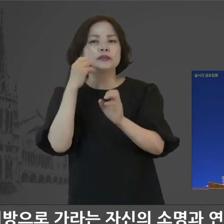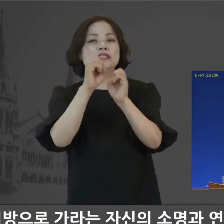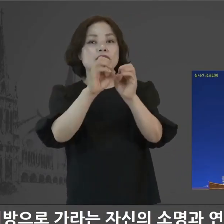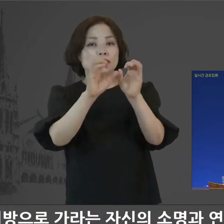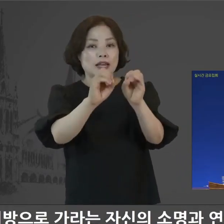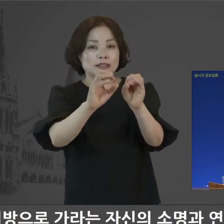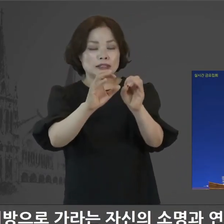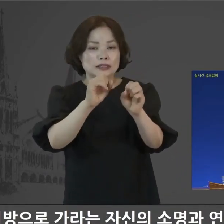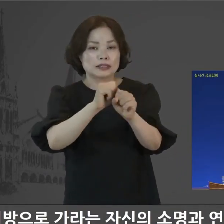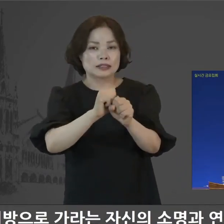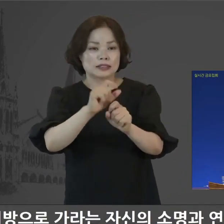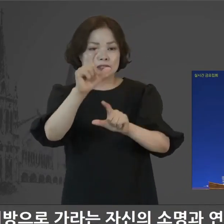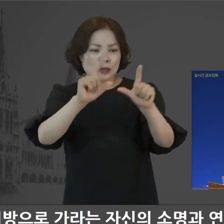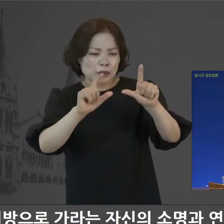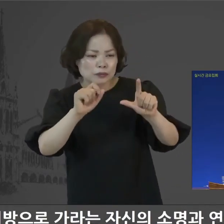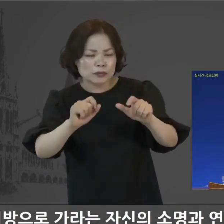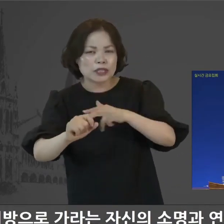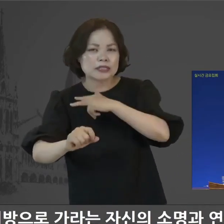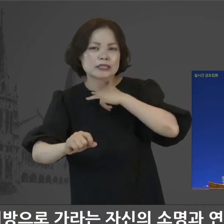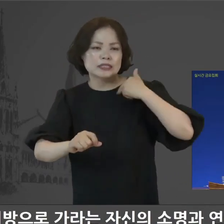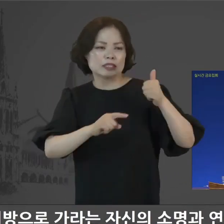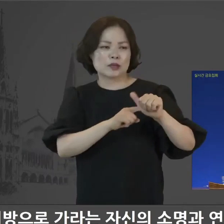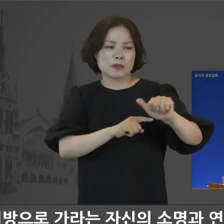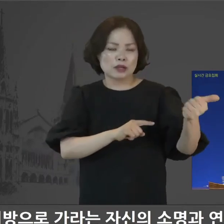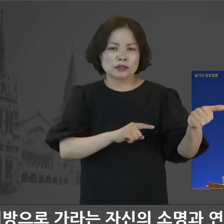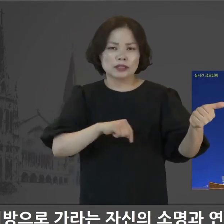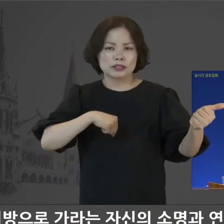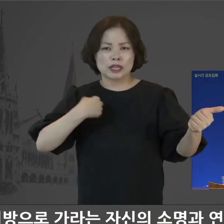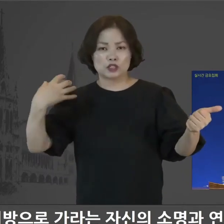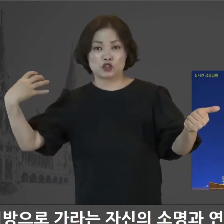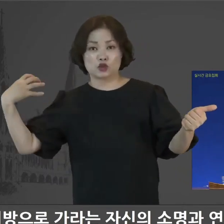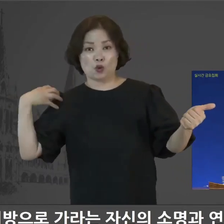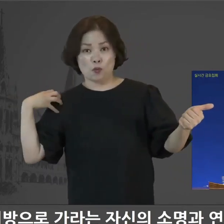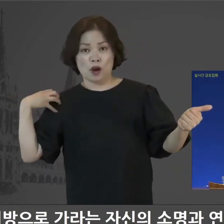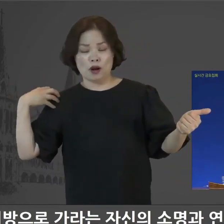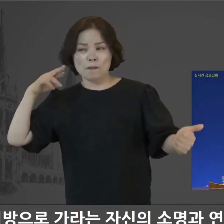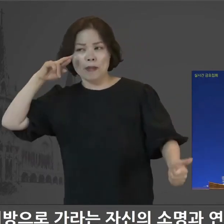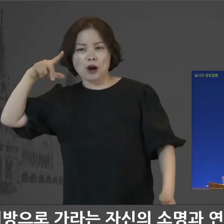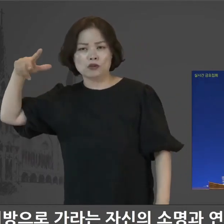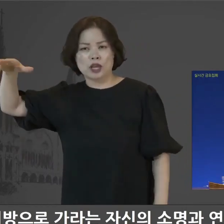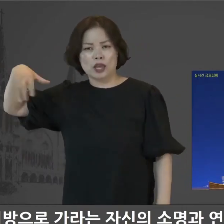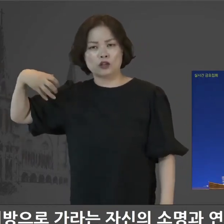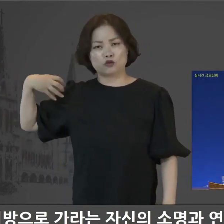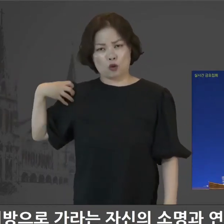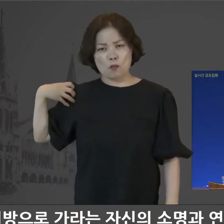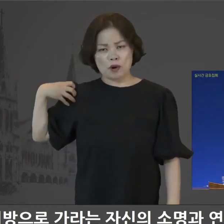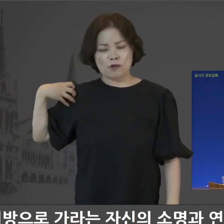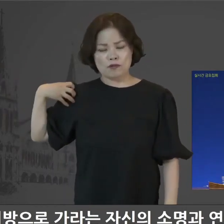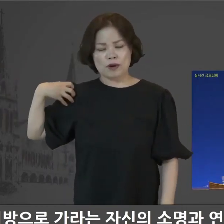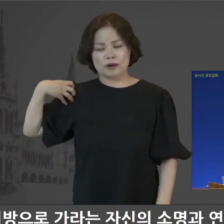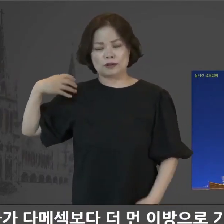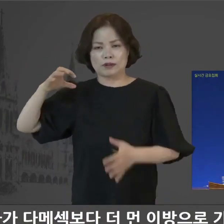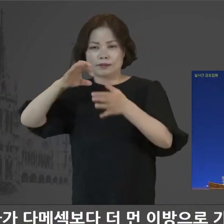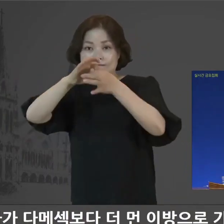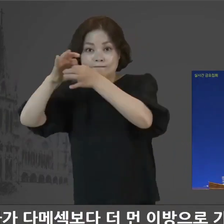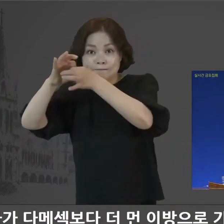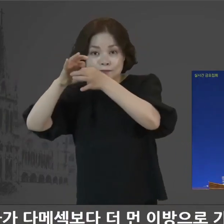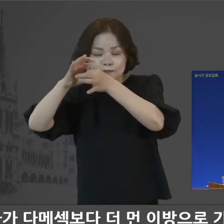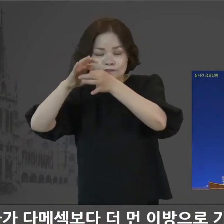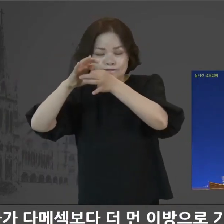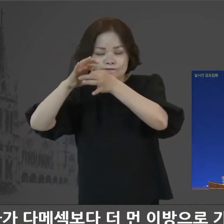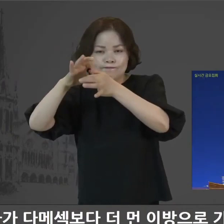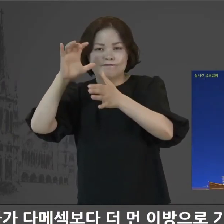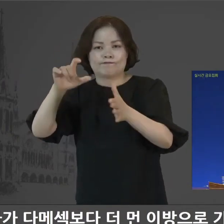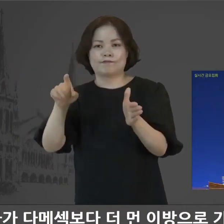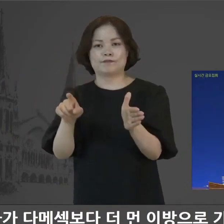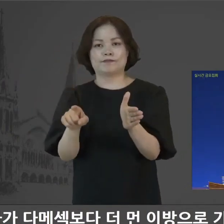속에 스데반의 죽음이 그의 소명과 굉장히 깊은 관련이 있다라고 아주 깊게 믿고 있습니다.